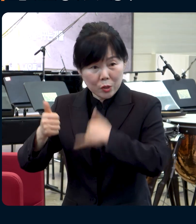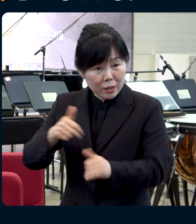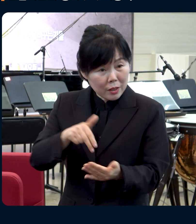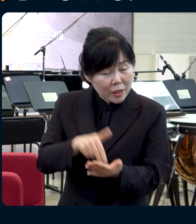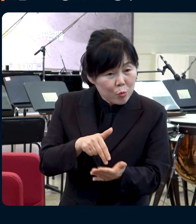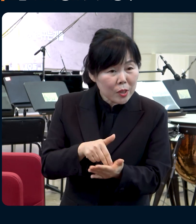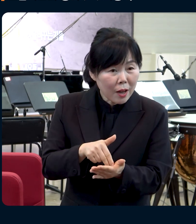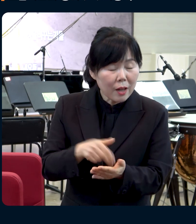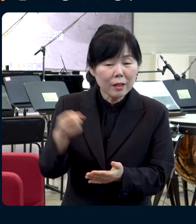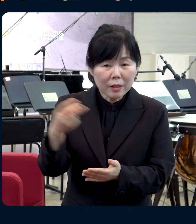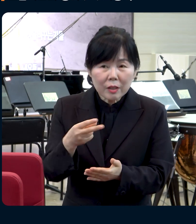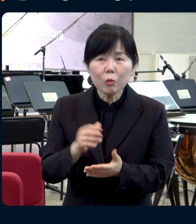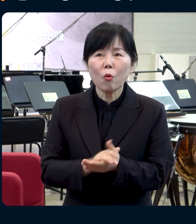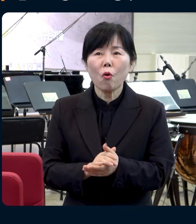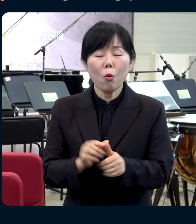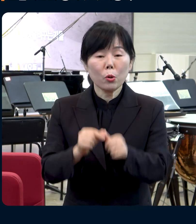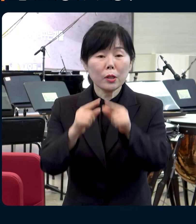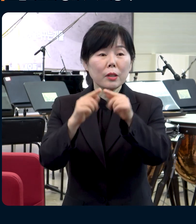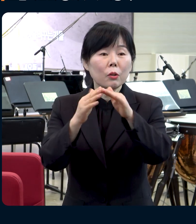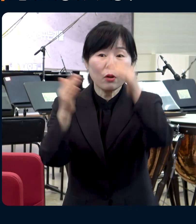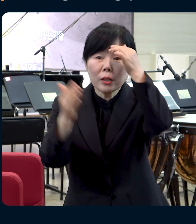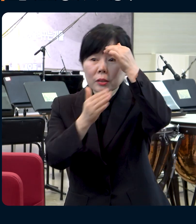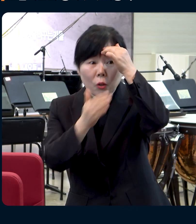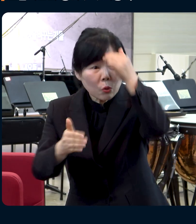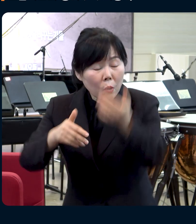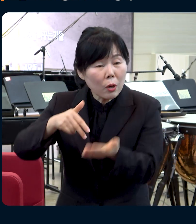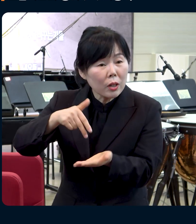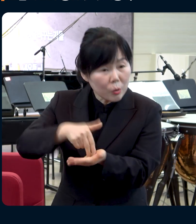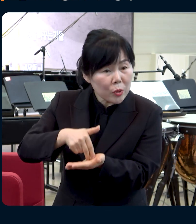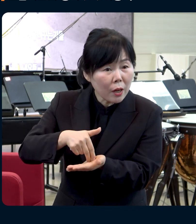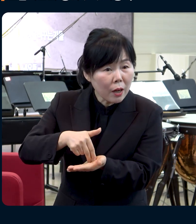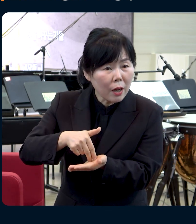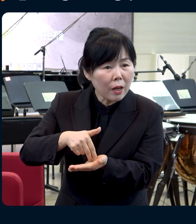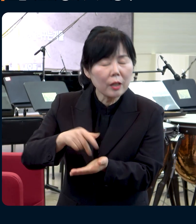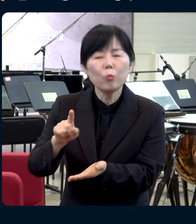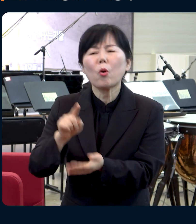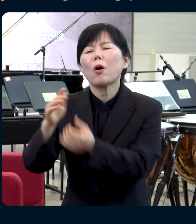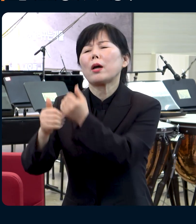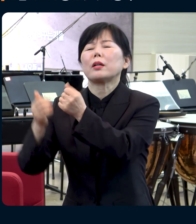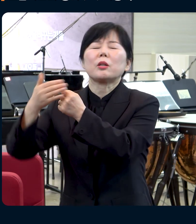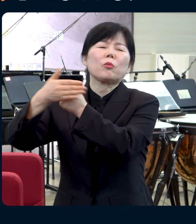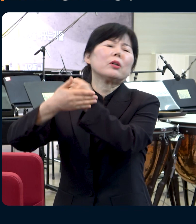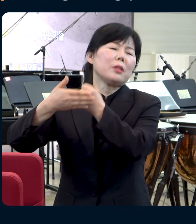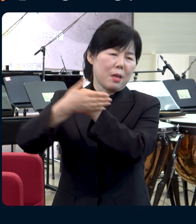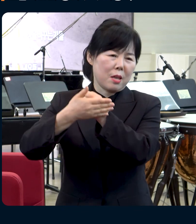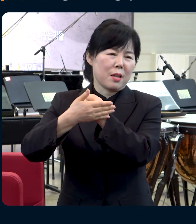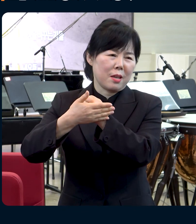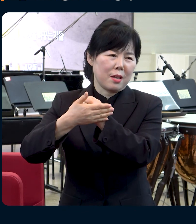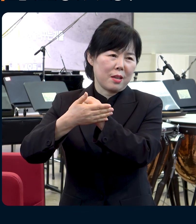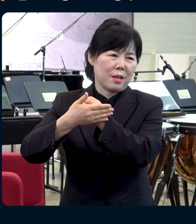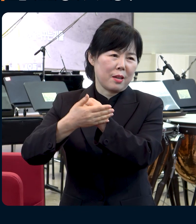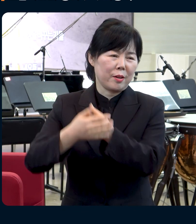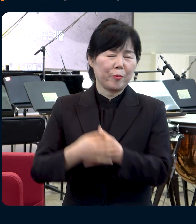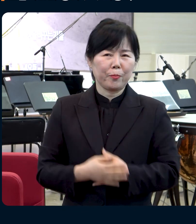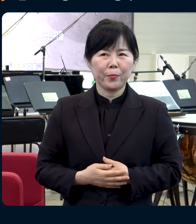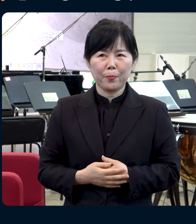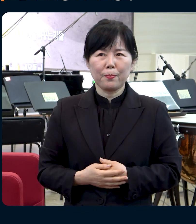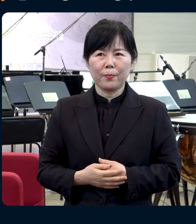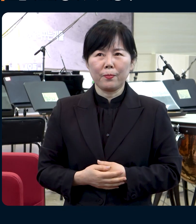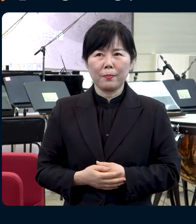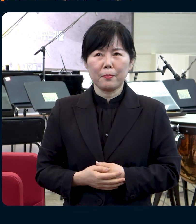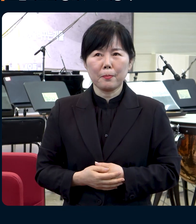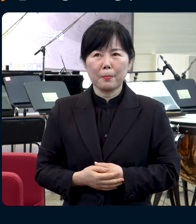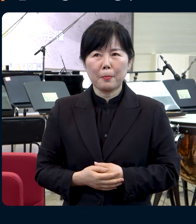이 아름다운 교회, 영향력 있는 교회의 성도가 됐다는 것, 이것은 하나님의 은혜인 것이지요. 근데 여러분,